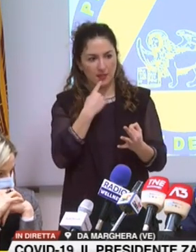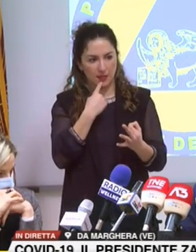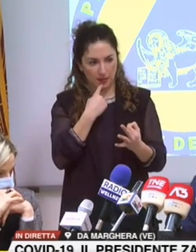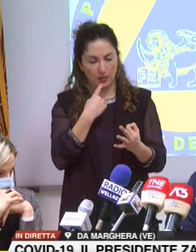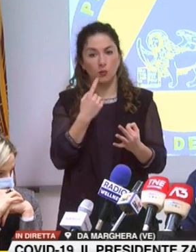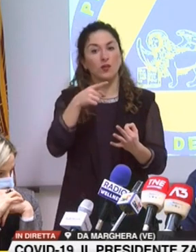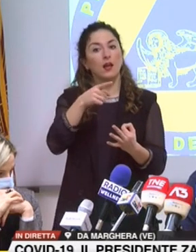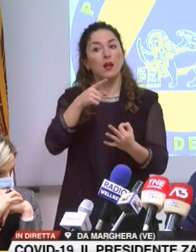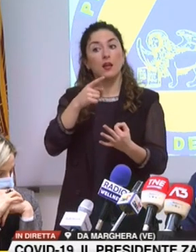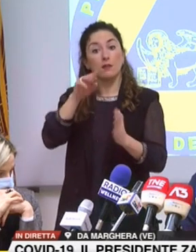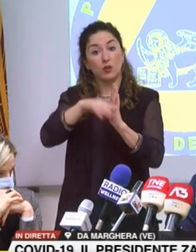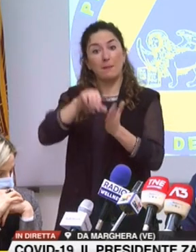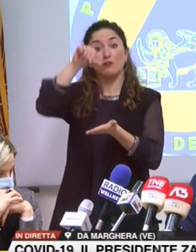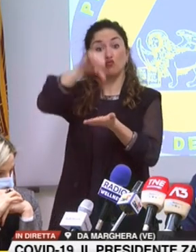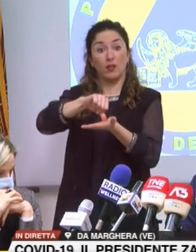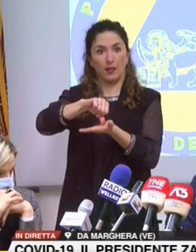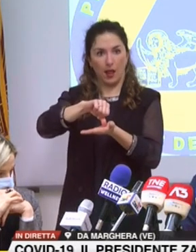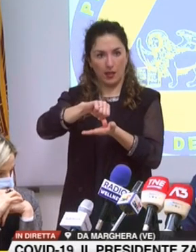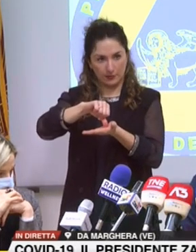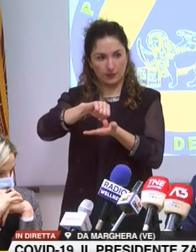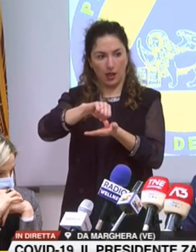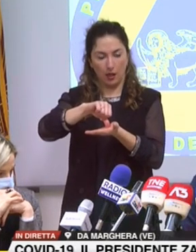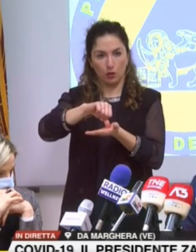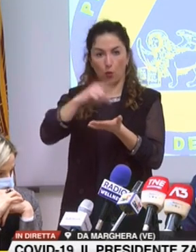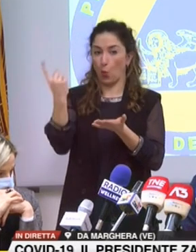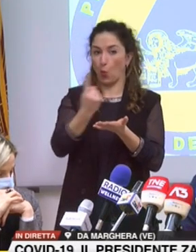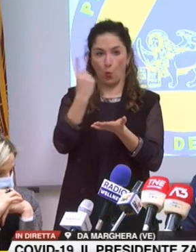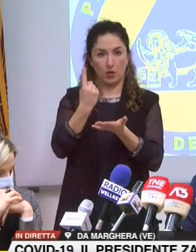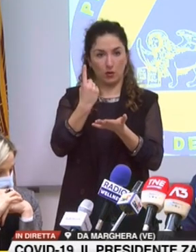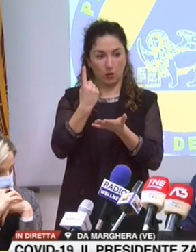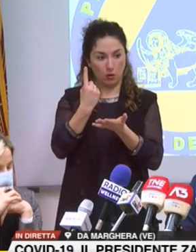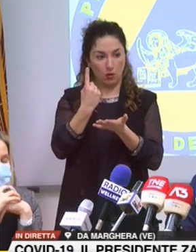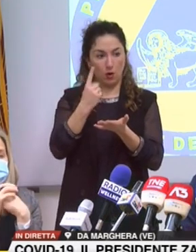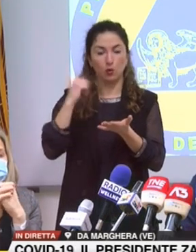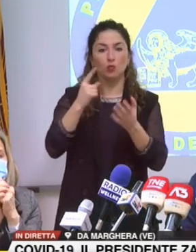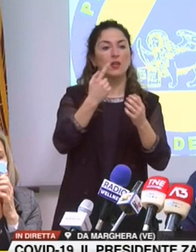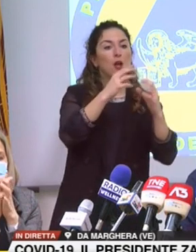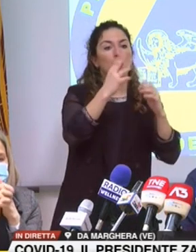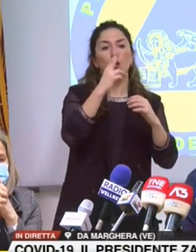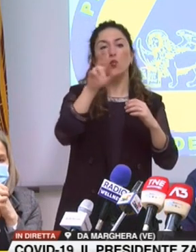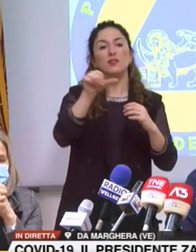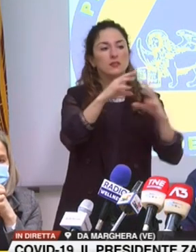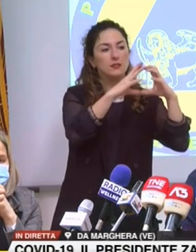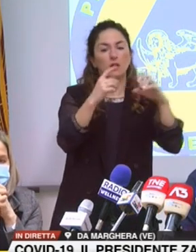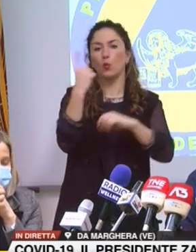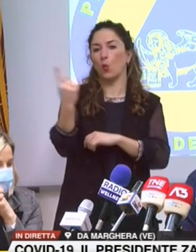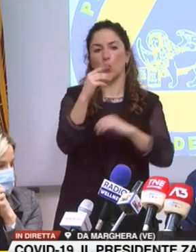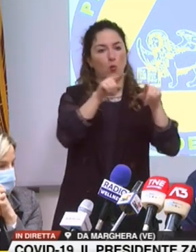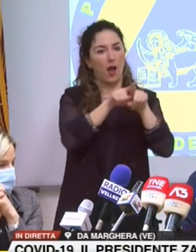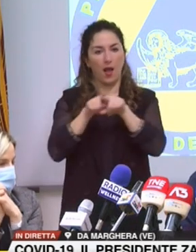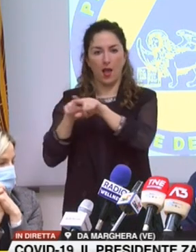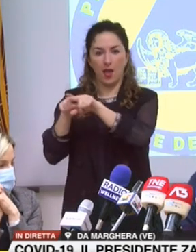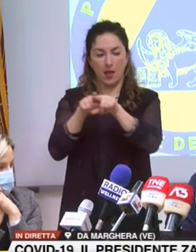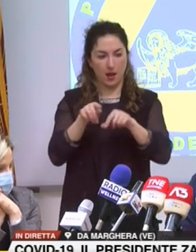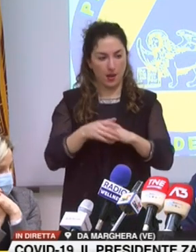non è scontato nel variegato mondo della sanità, è un sistema unico, identico per tutte le aziende ULS. Naturalmente la titolarità dei